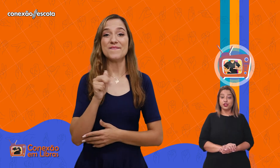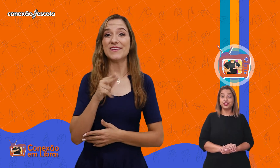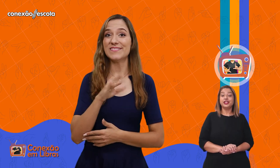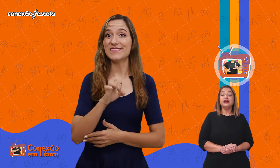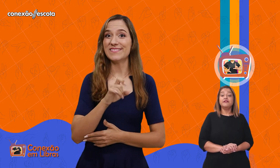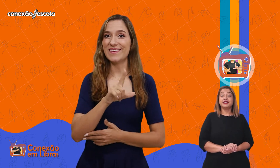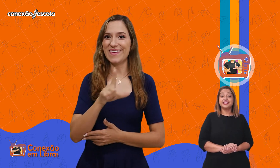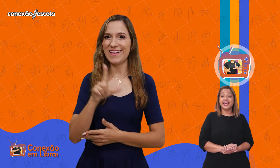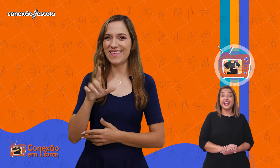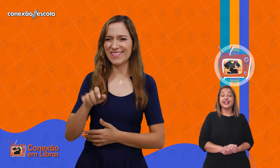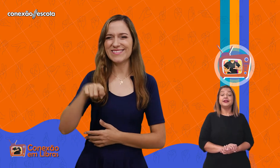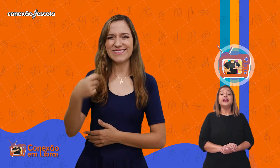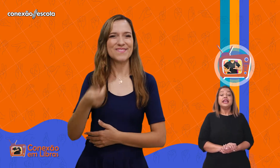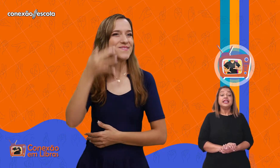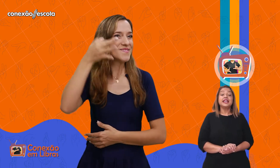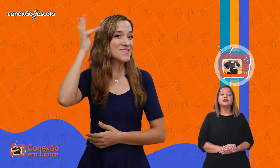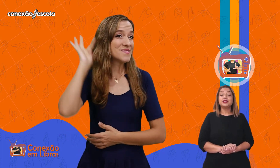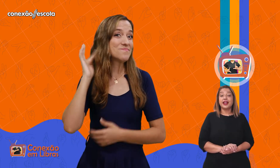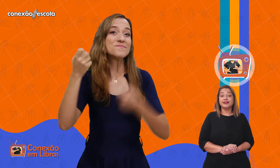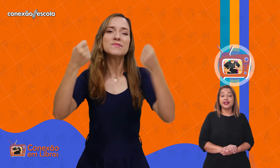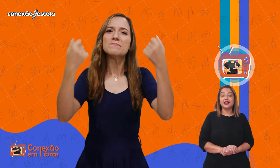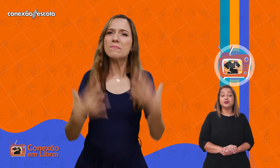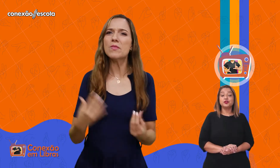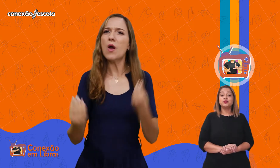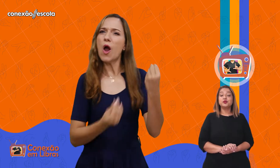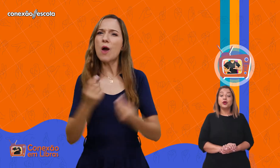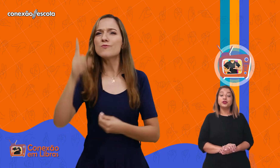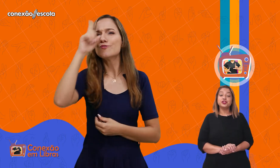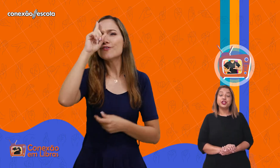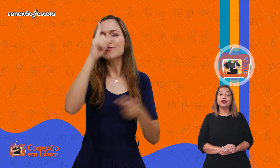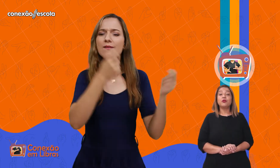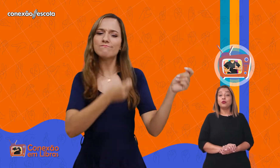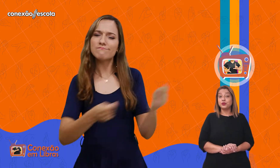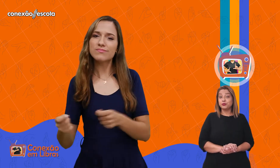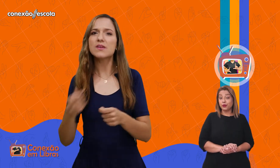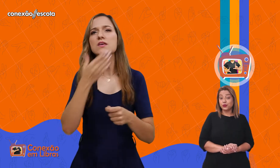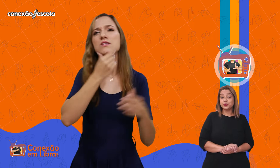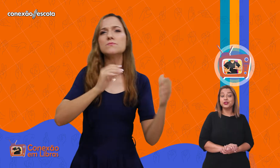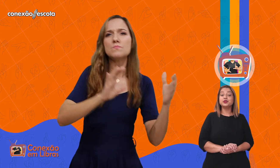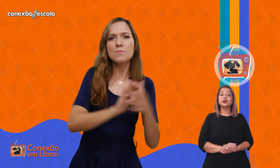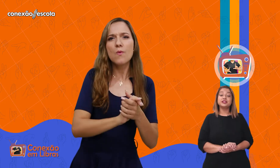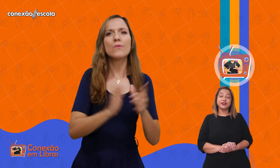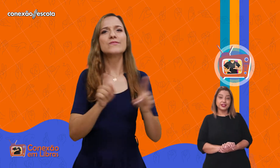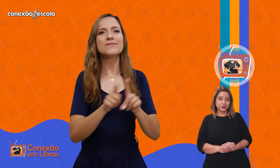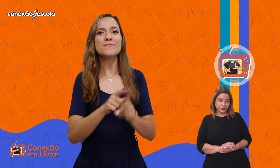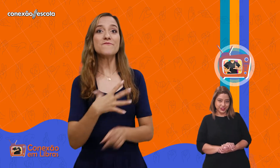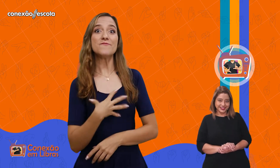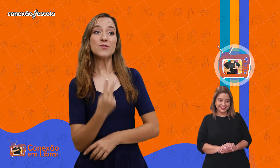Hoje, Franciele irá nos relatar sobre sua rotina com o esposo e suas filhas surdas.